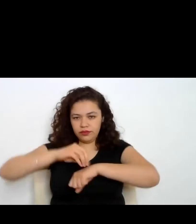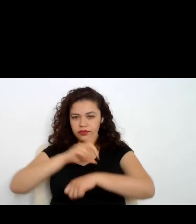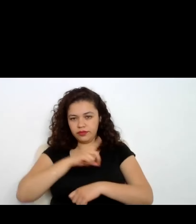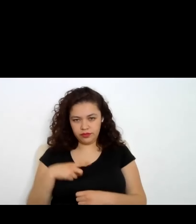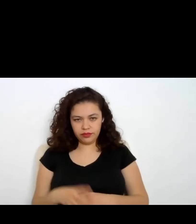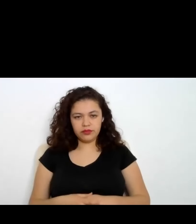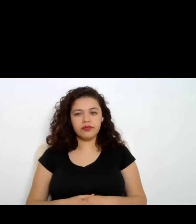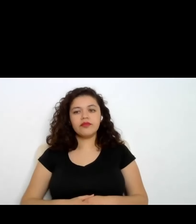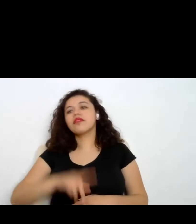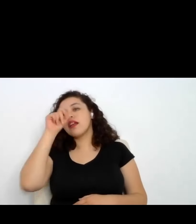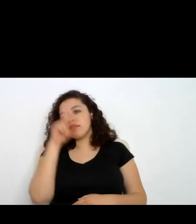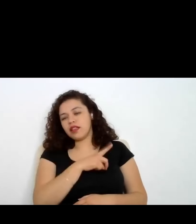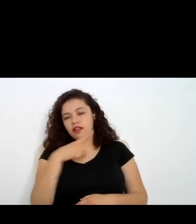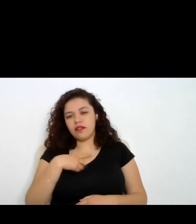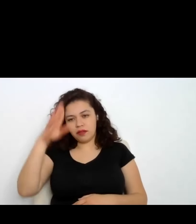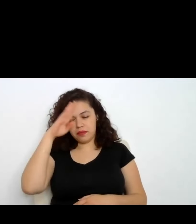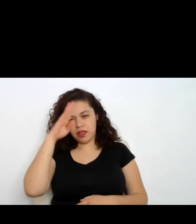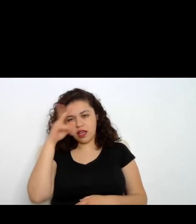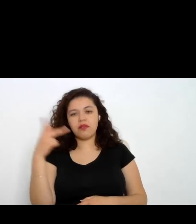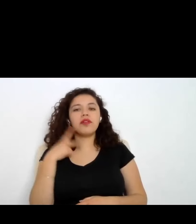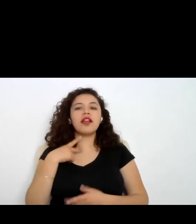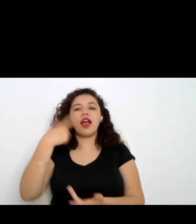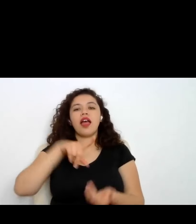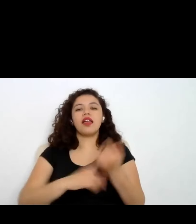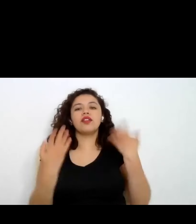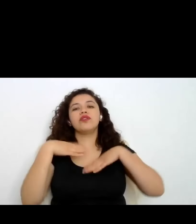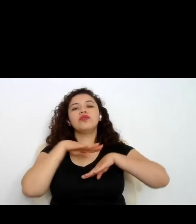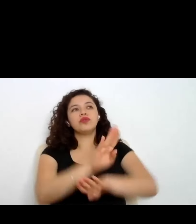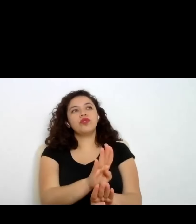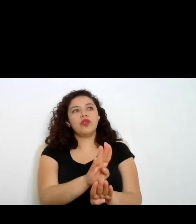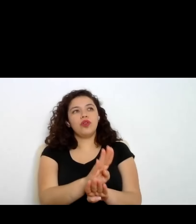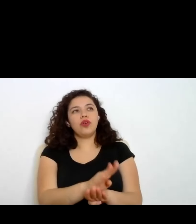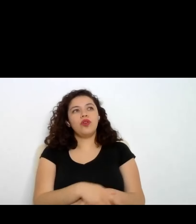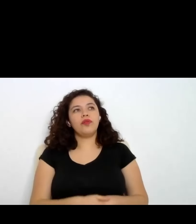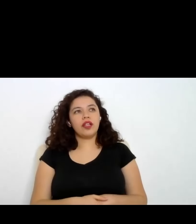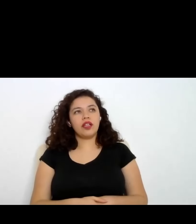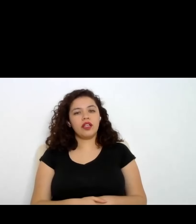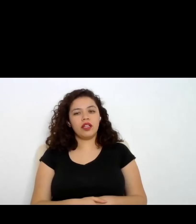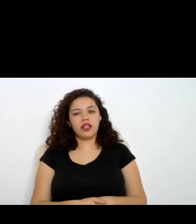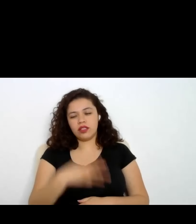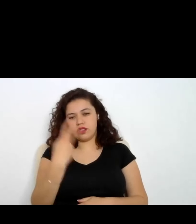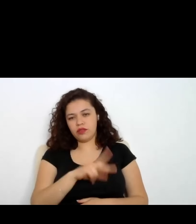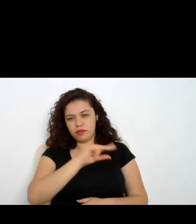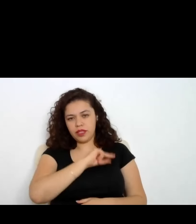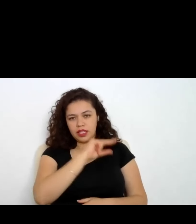Debemos también considerar las políticas internas relacionadas con las prácticas de